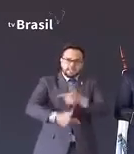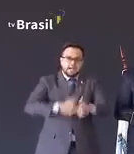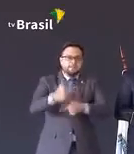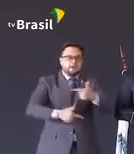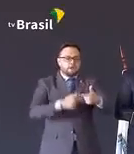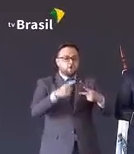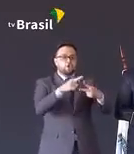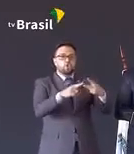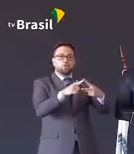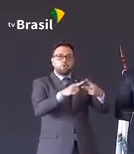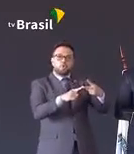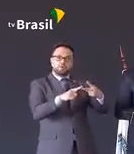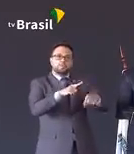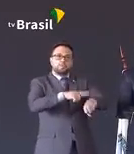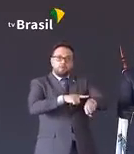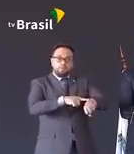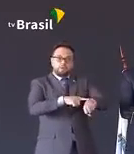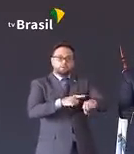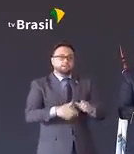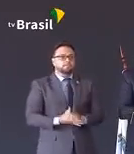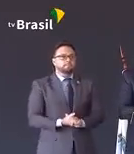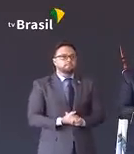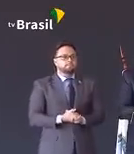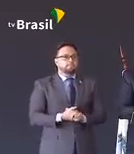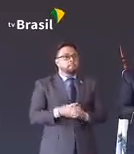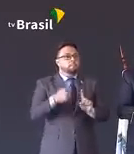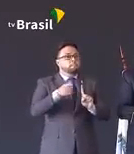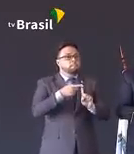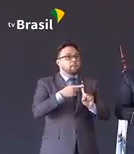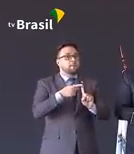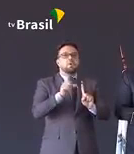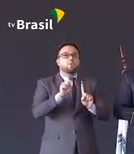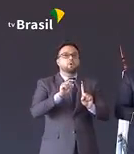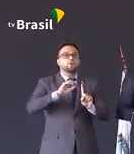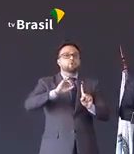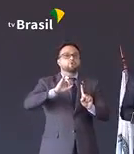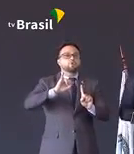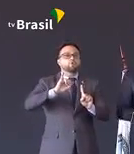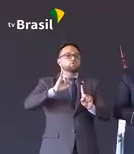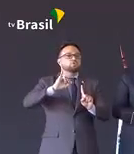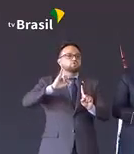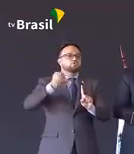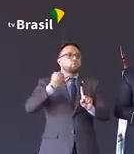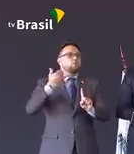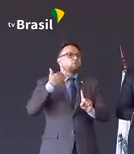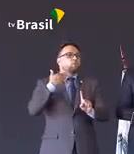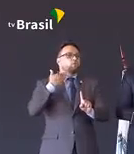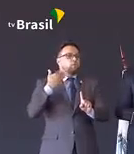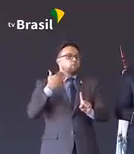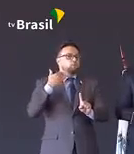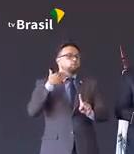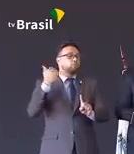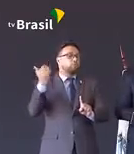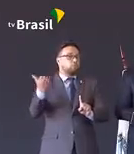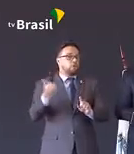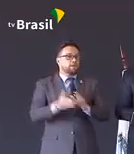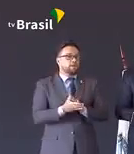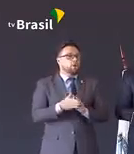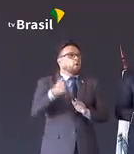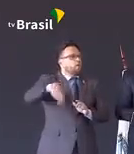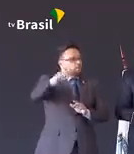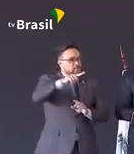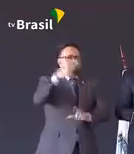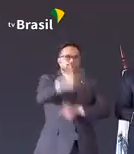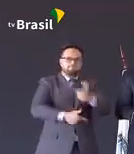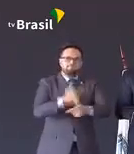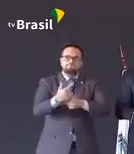momentos. Primeiro, em Juiz de Fora, onde, graças ao planejamento de vocês, eu consegui